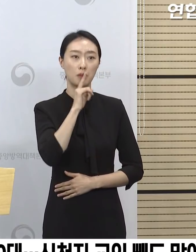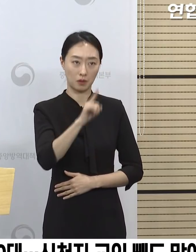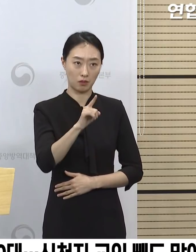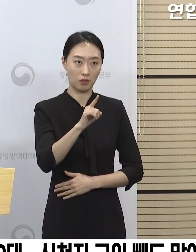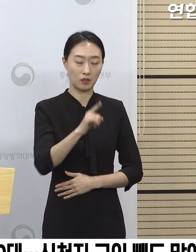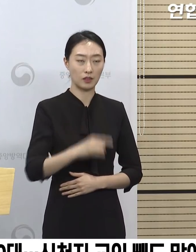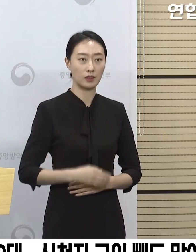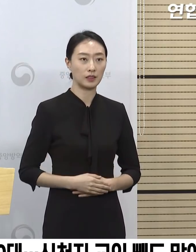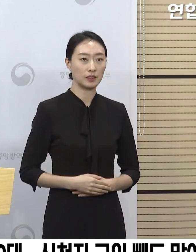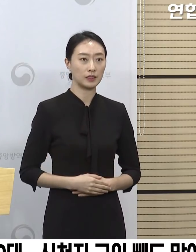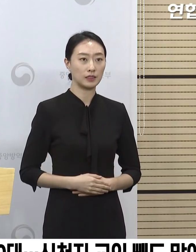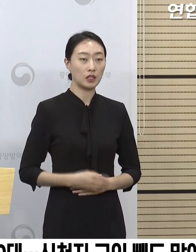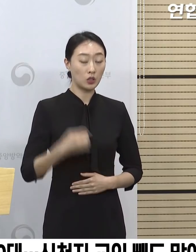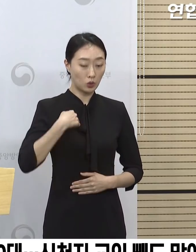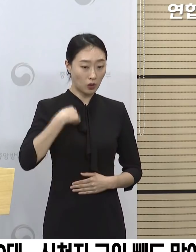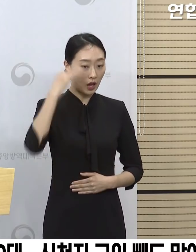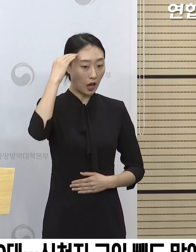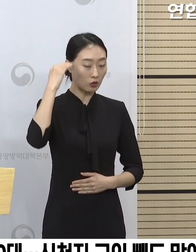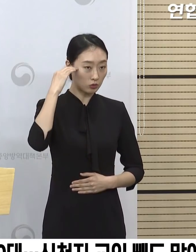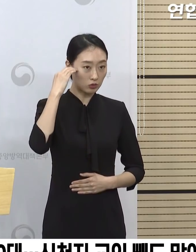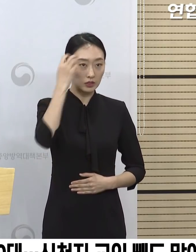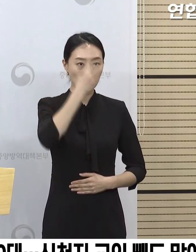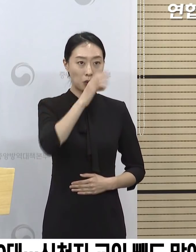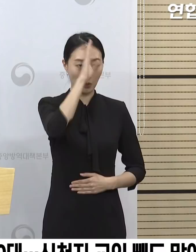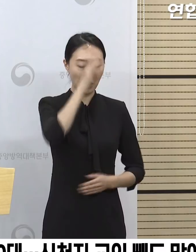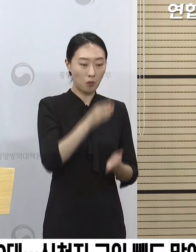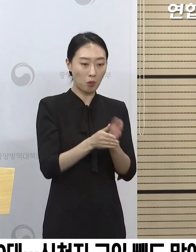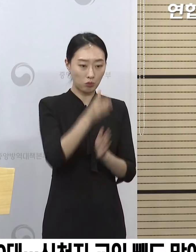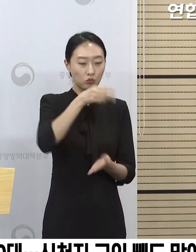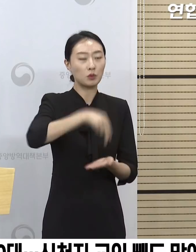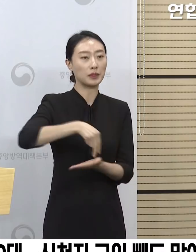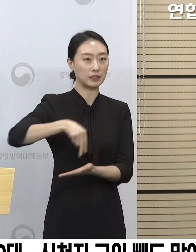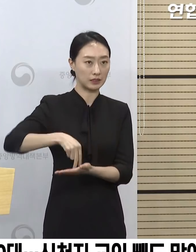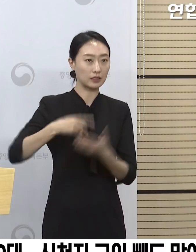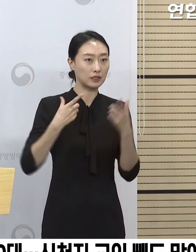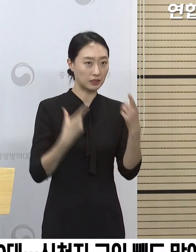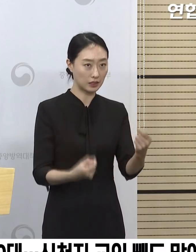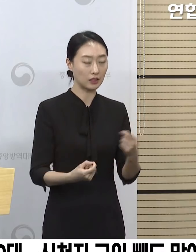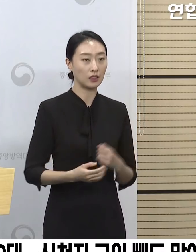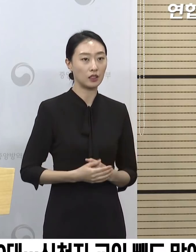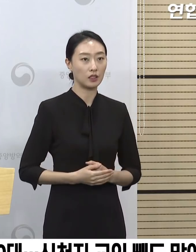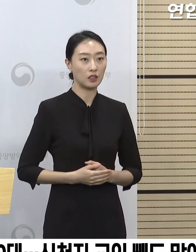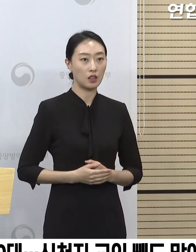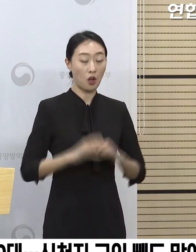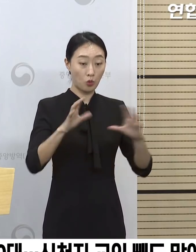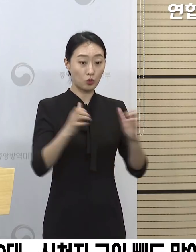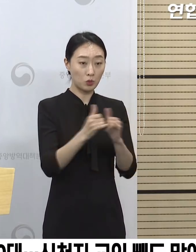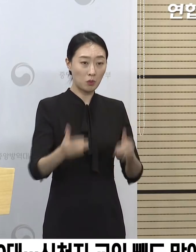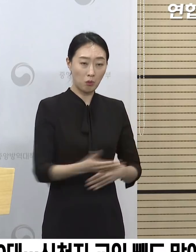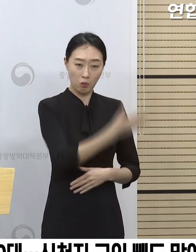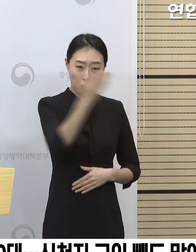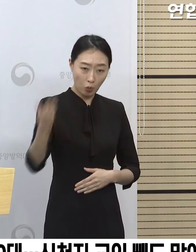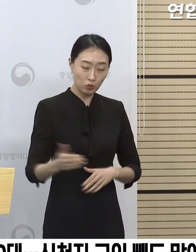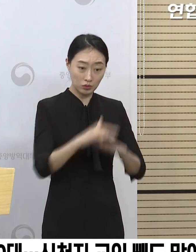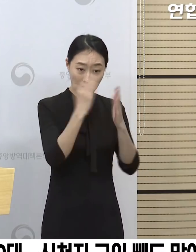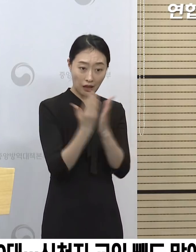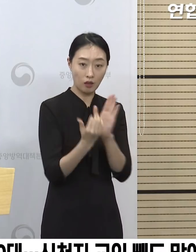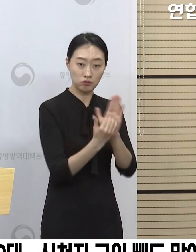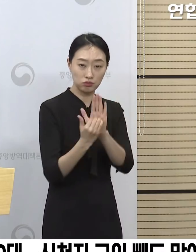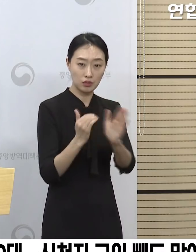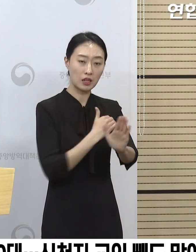하고 있습니다. 저희도 마찬가지입니다. 이게, 전 국민이 다 면역이 없고